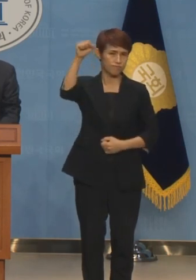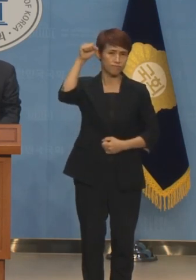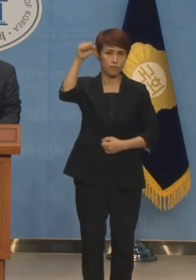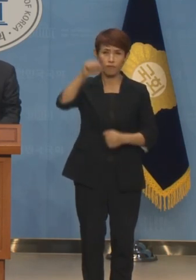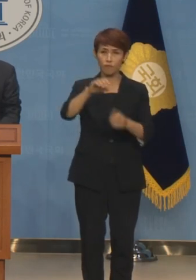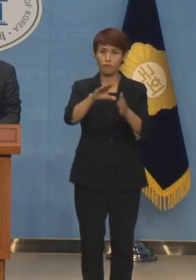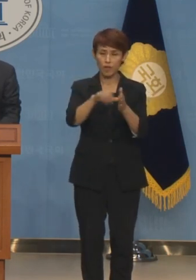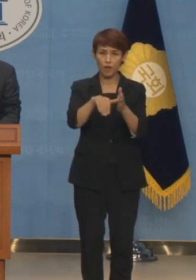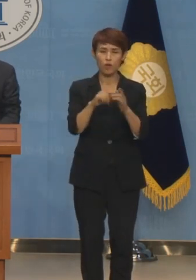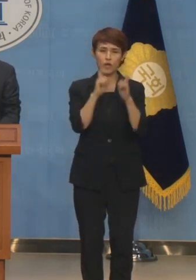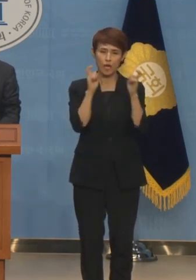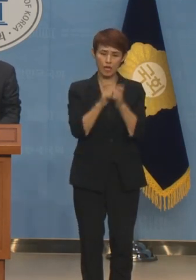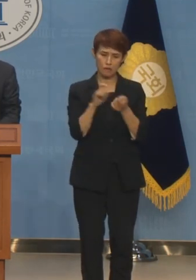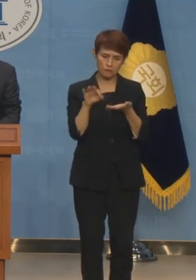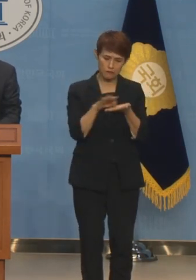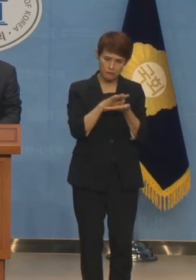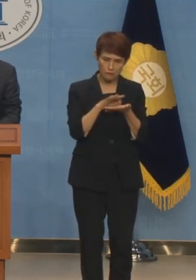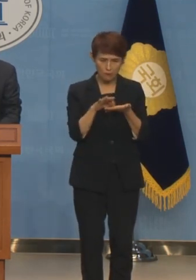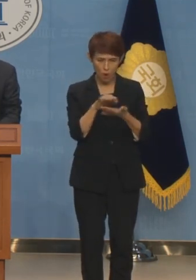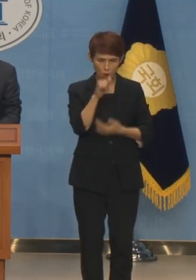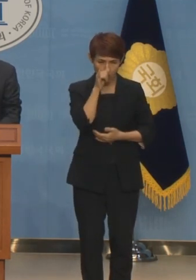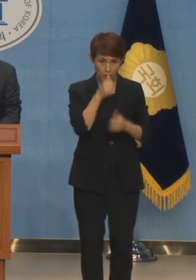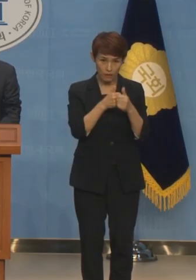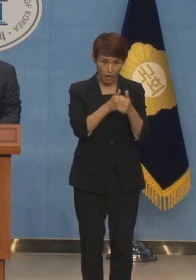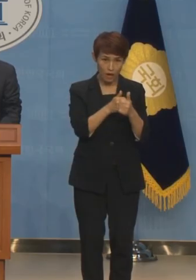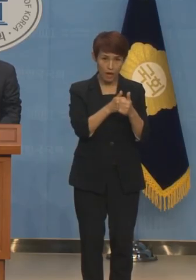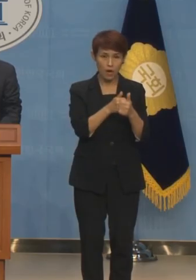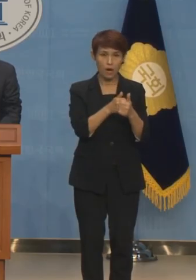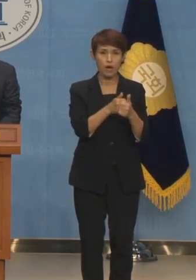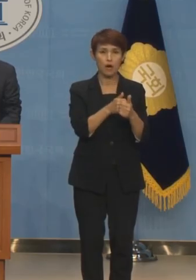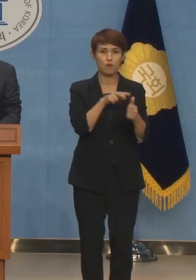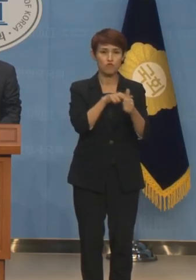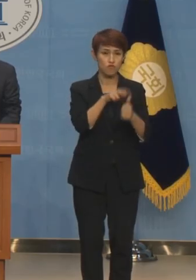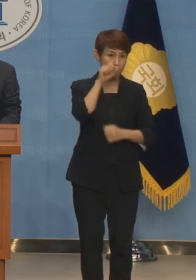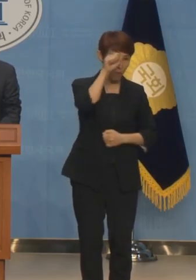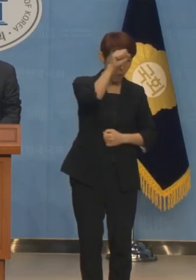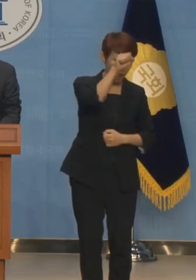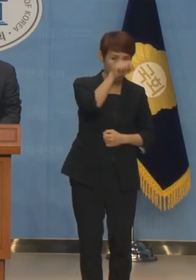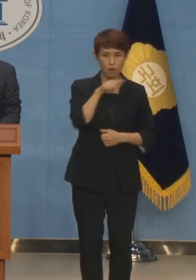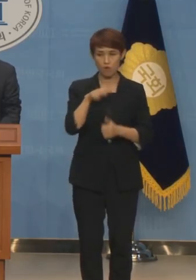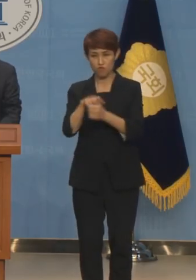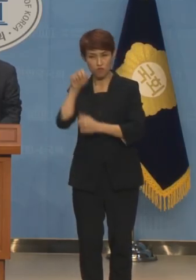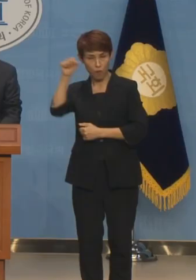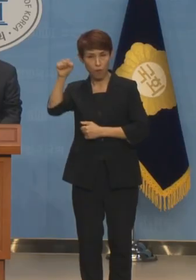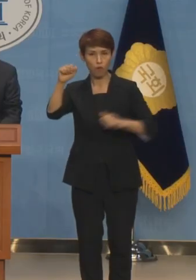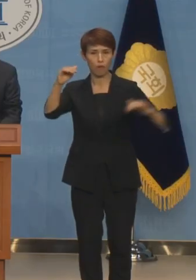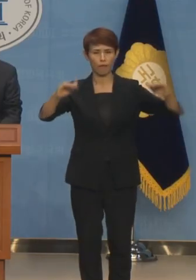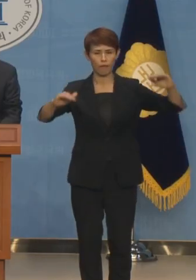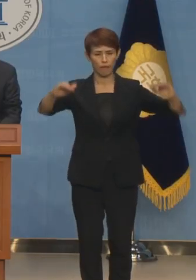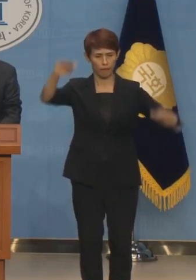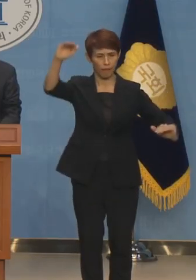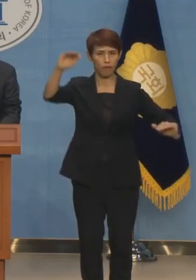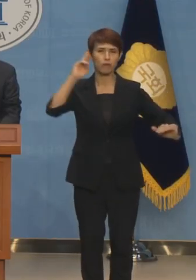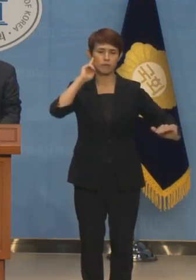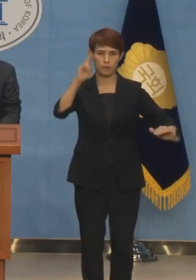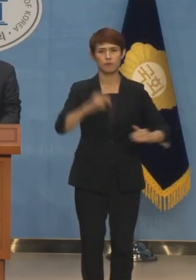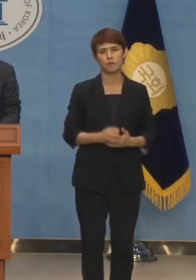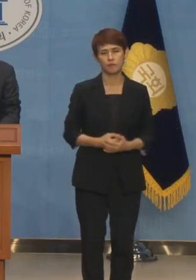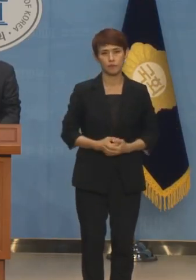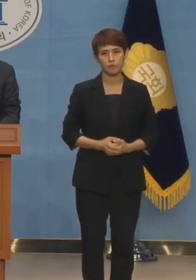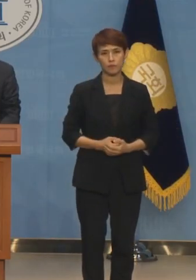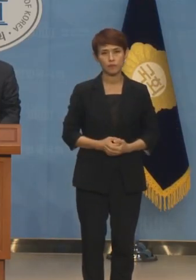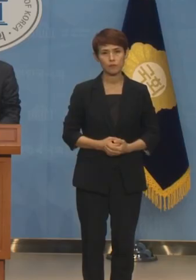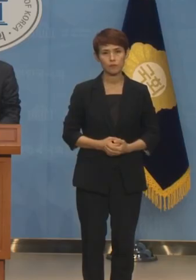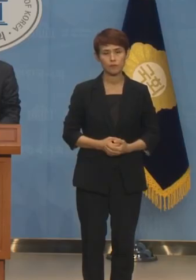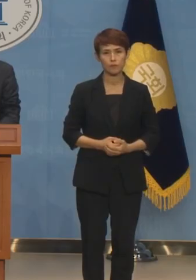있어서도 개인의 재정 여력에 따라 후보자 간 큰 편차가 발생하고 있습니다.